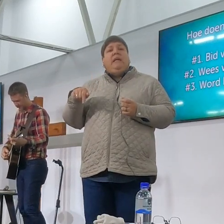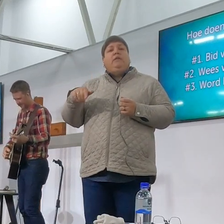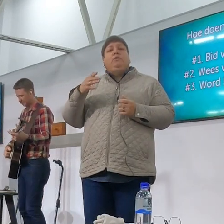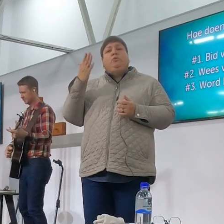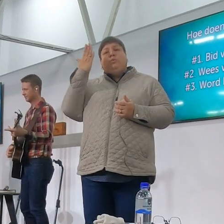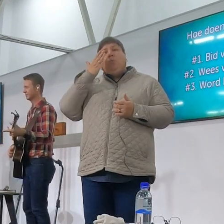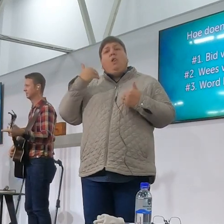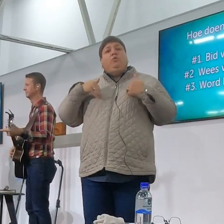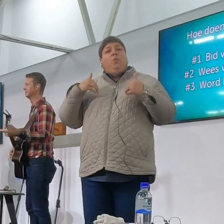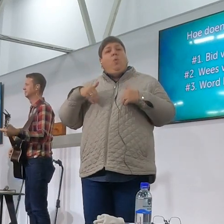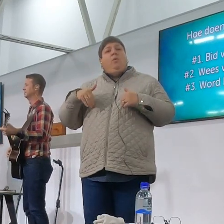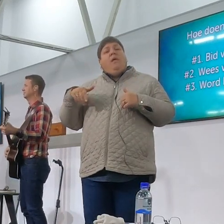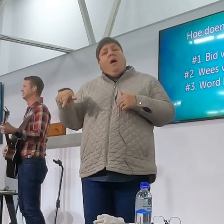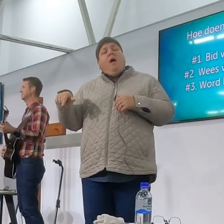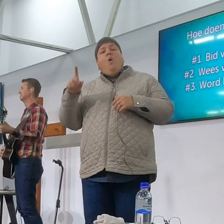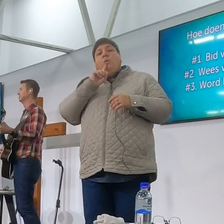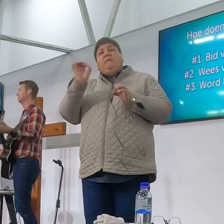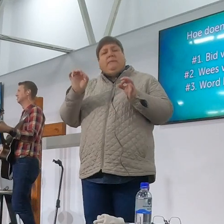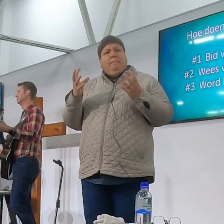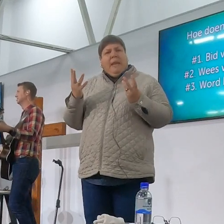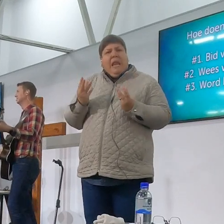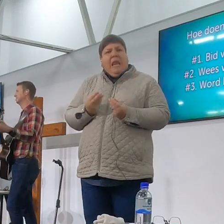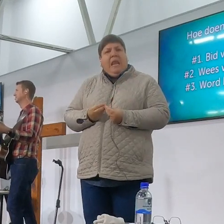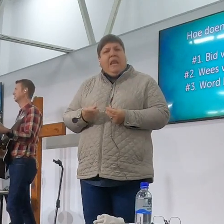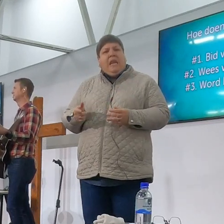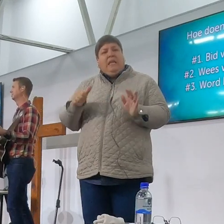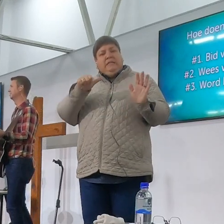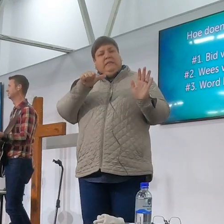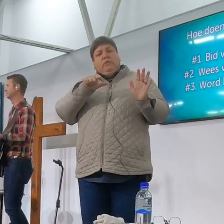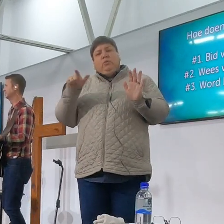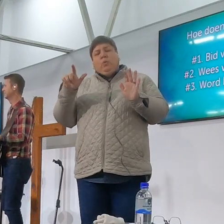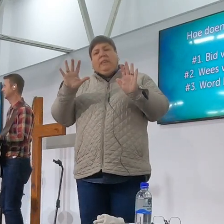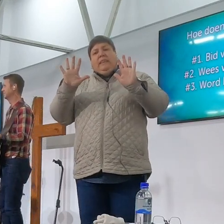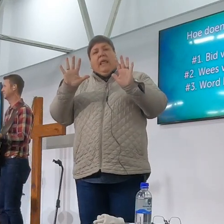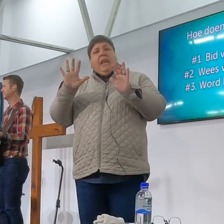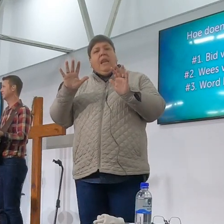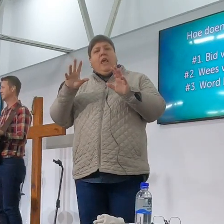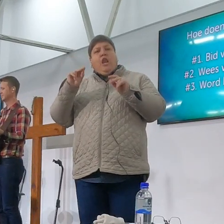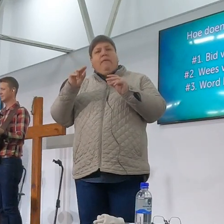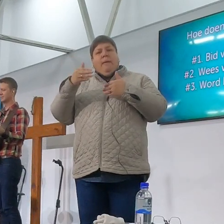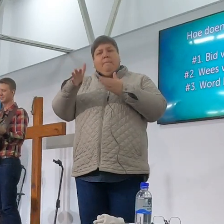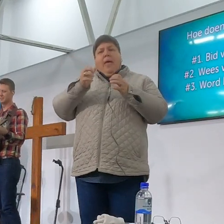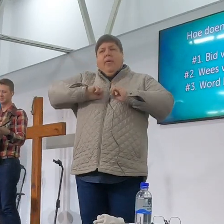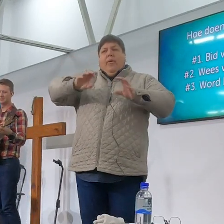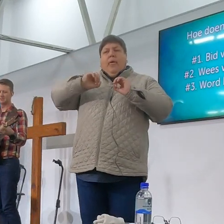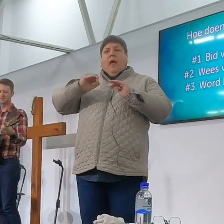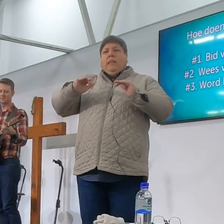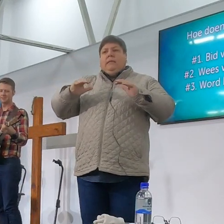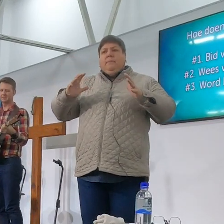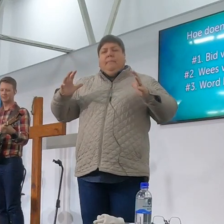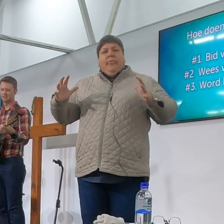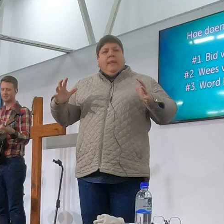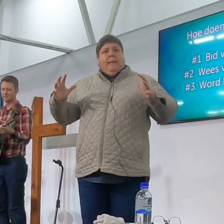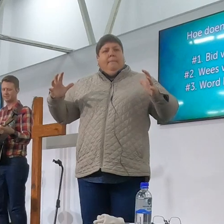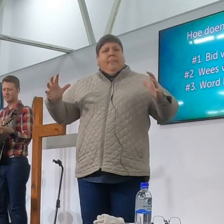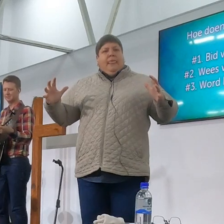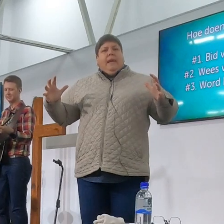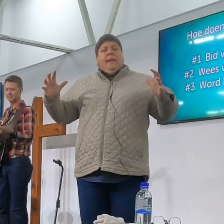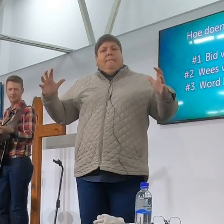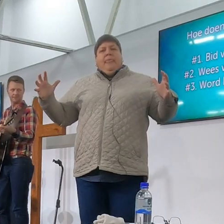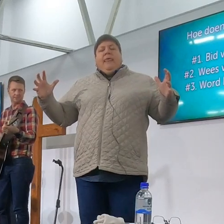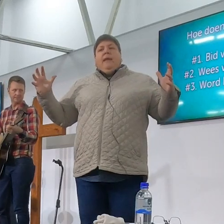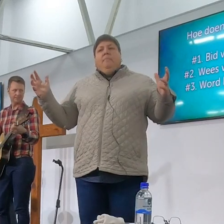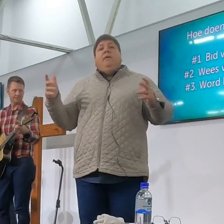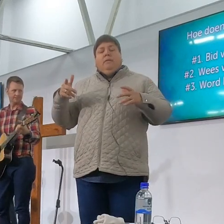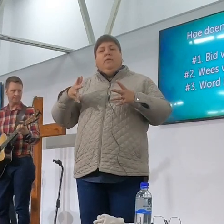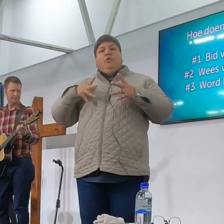kort geheimpie, nê. Elke week deel ons tussen 6 en 10 nuwe pakkies uit. Dis mense wat vir die eerste keer by die kerk was. Nou jy kan